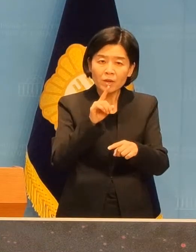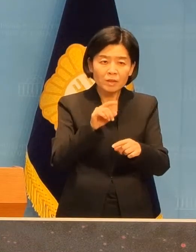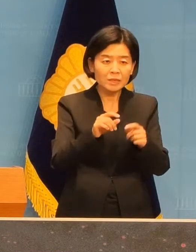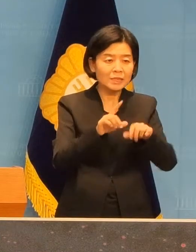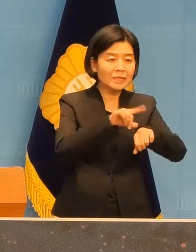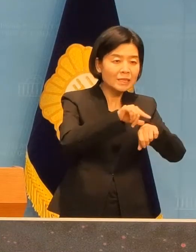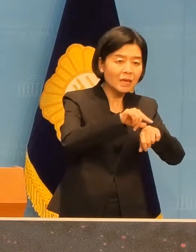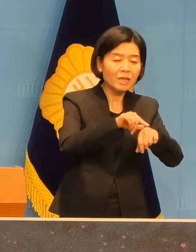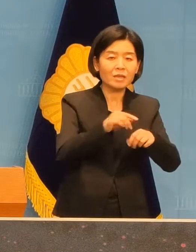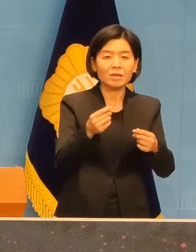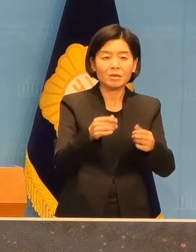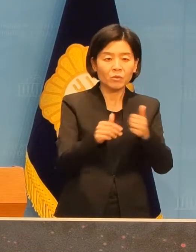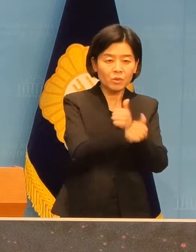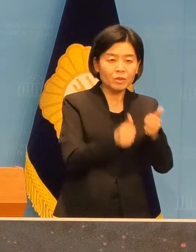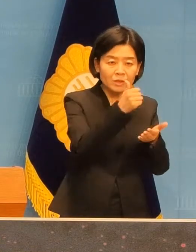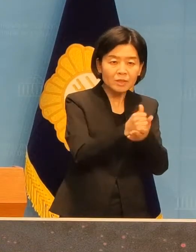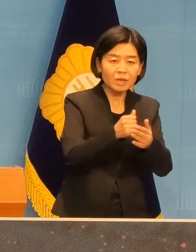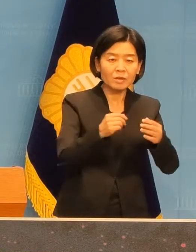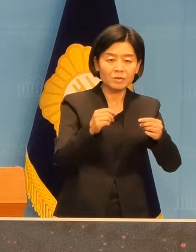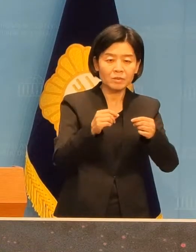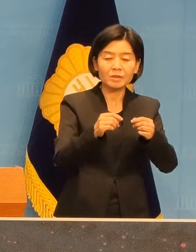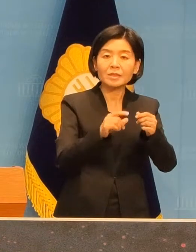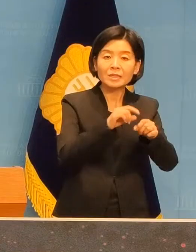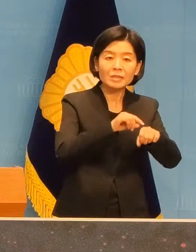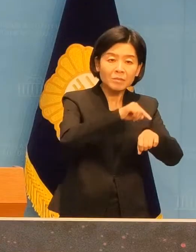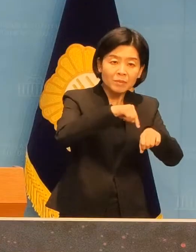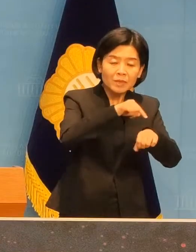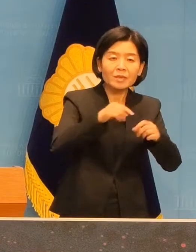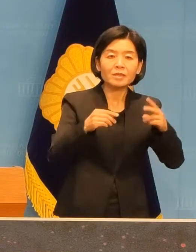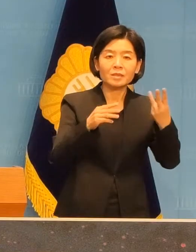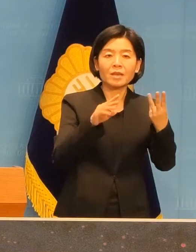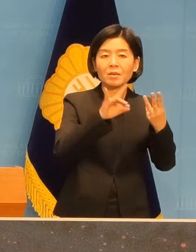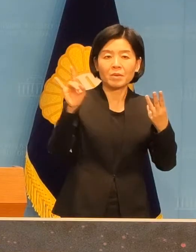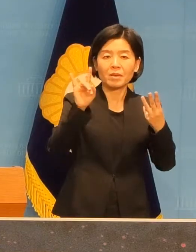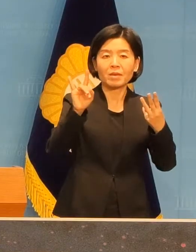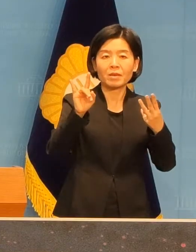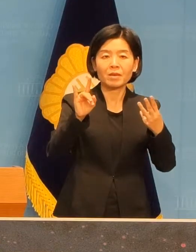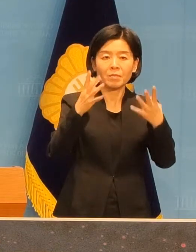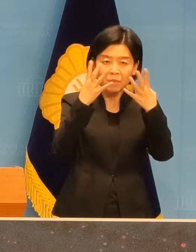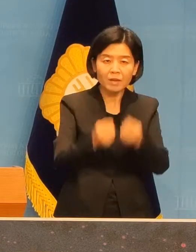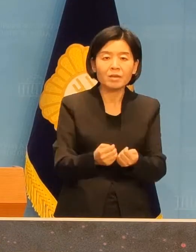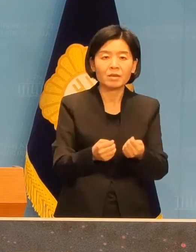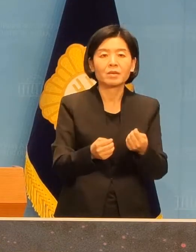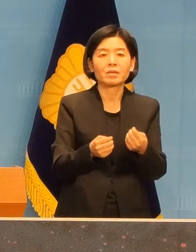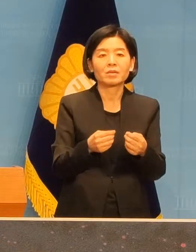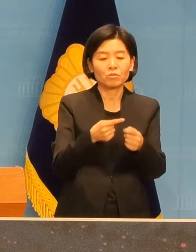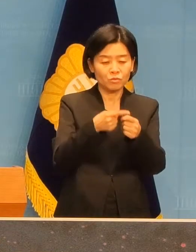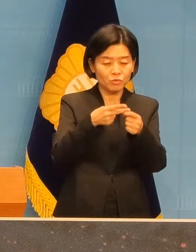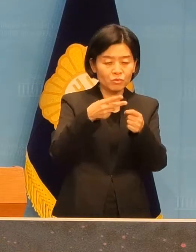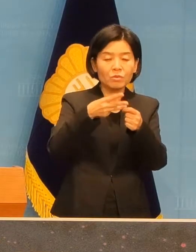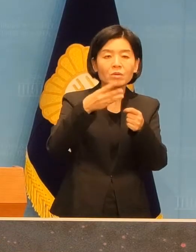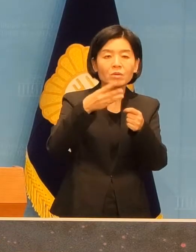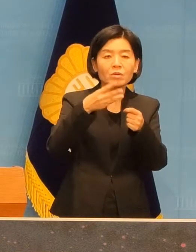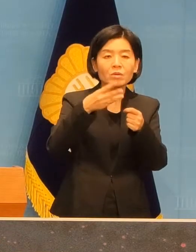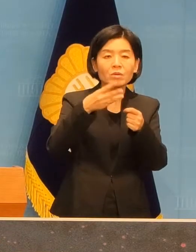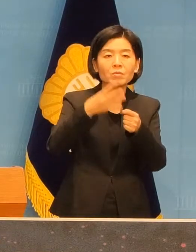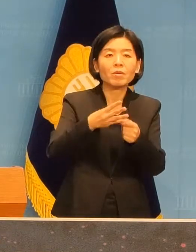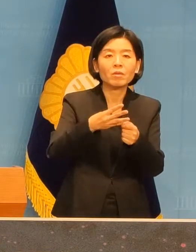시간이 3배 이상 많은 경우가 4번이나 됐다고 지적되어 있습니다.